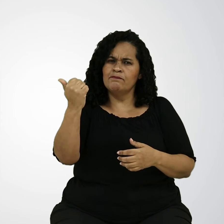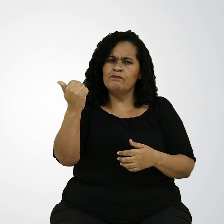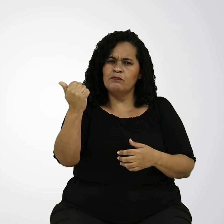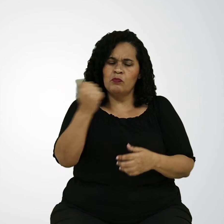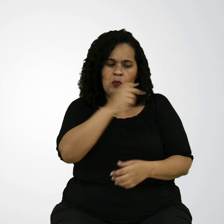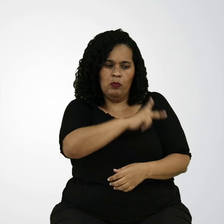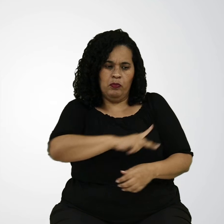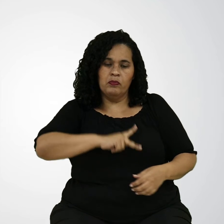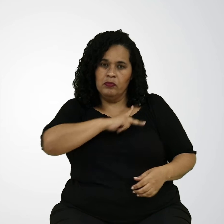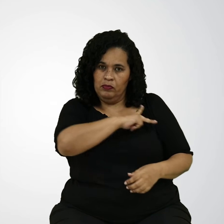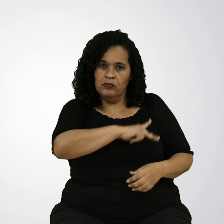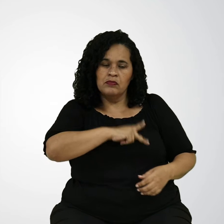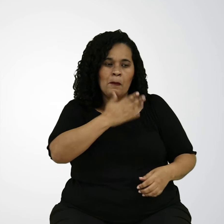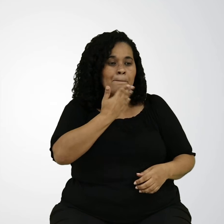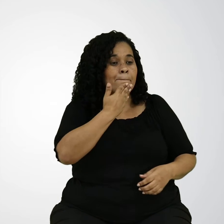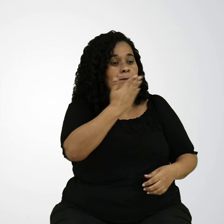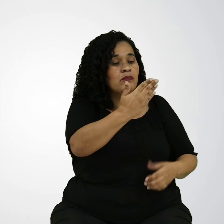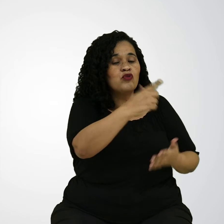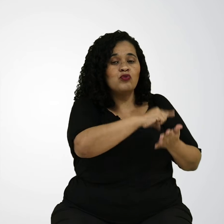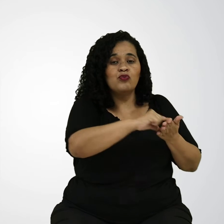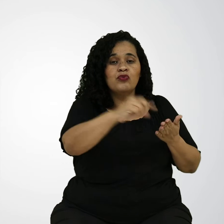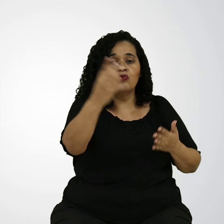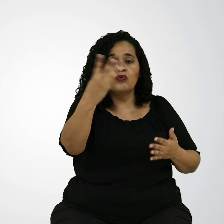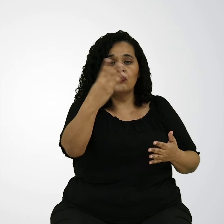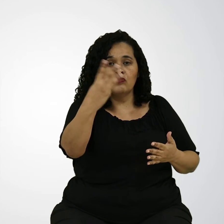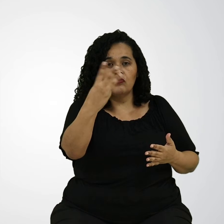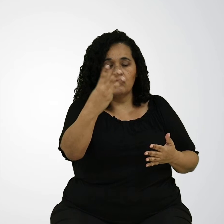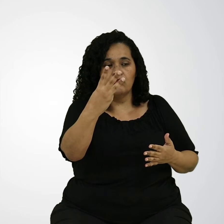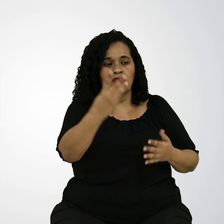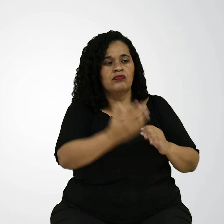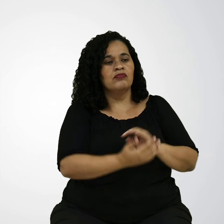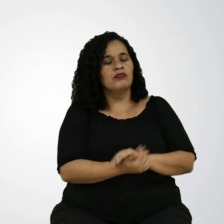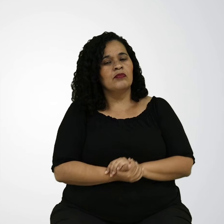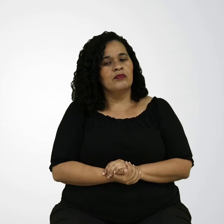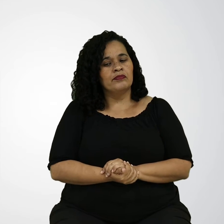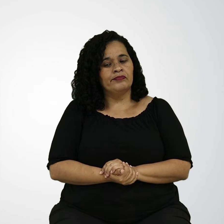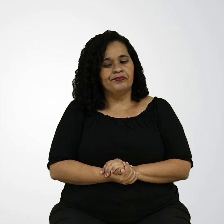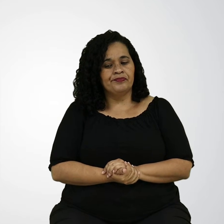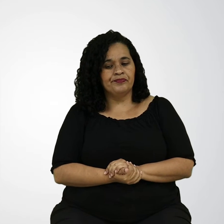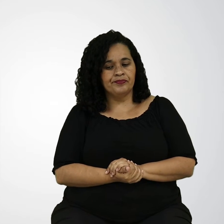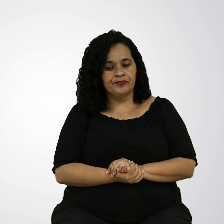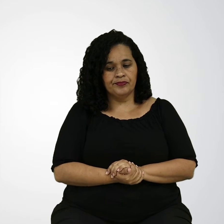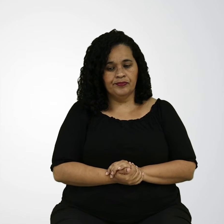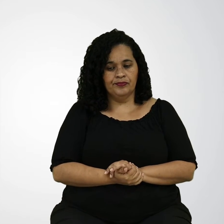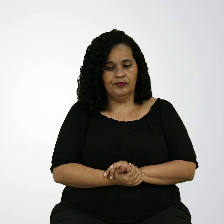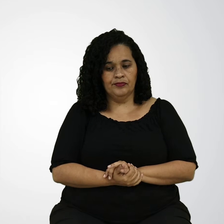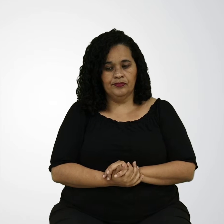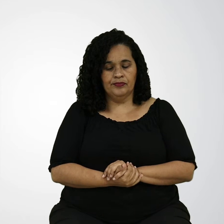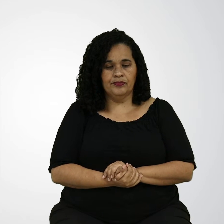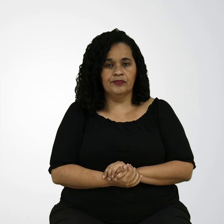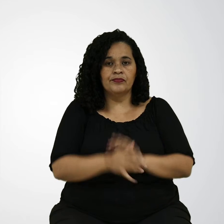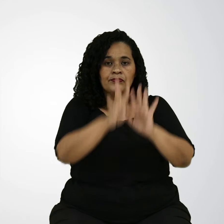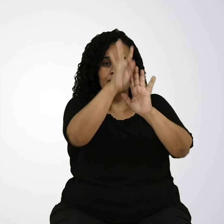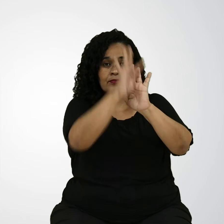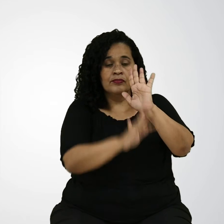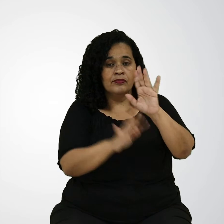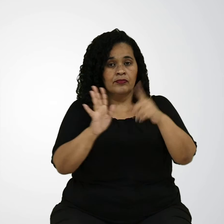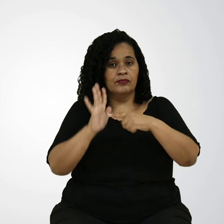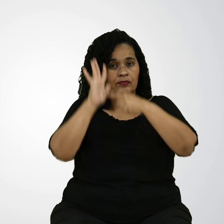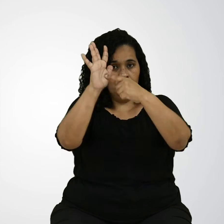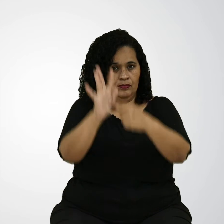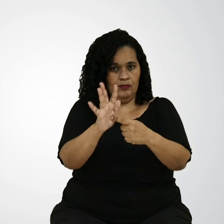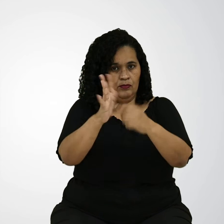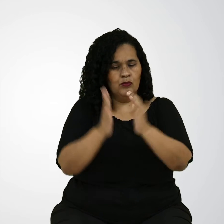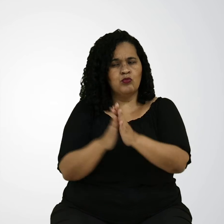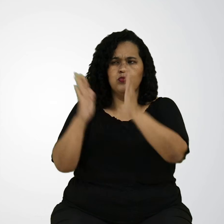fazendo um pedido para os cristãos no versículo 3. Ao mesmo tempo, diz aqui o texto, orando também